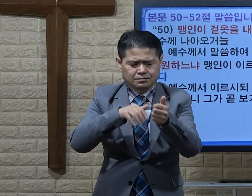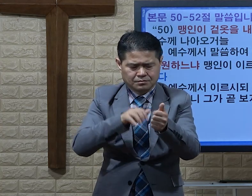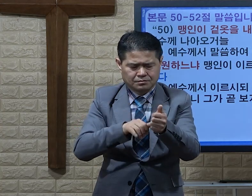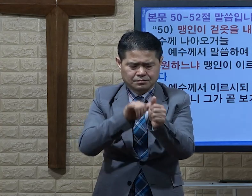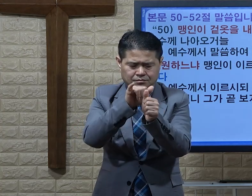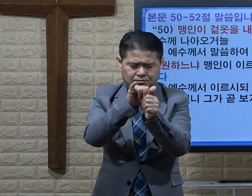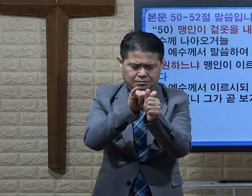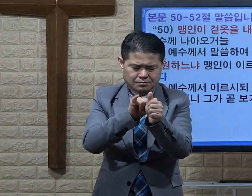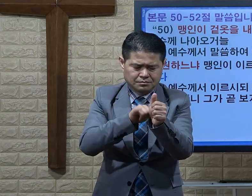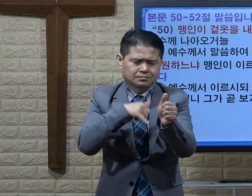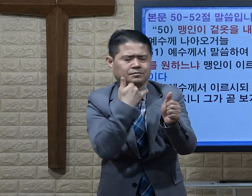하나님의 말씀에